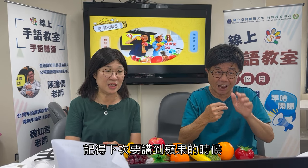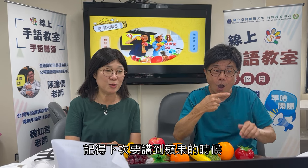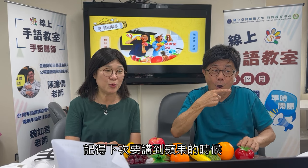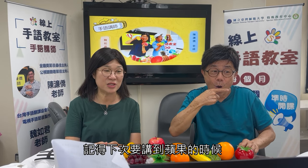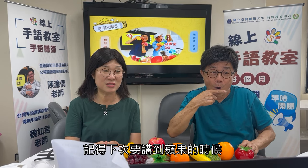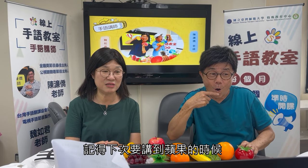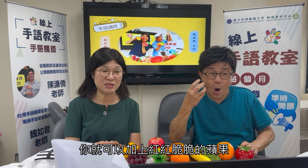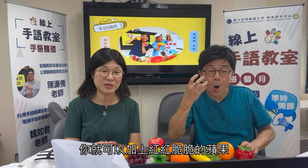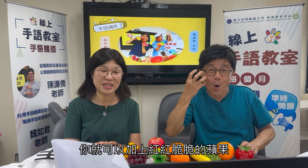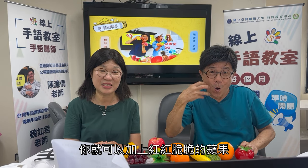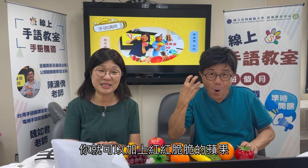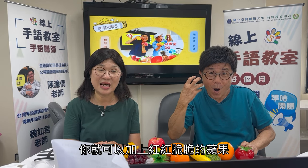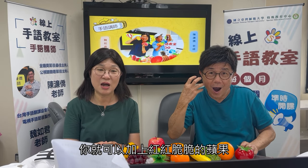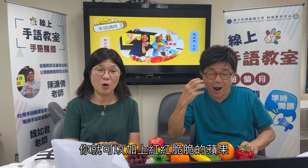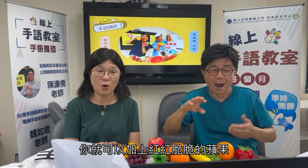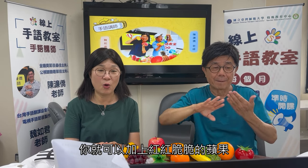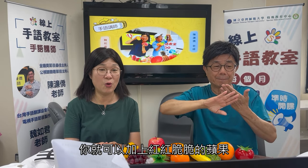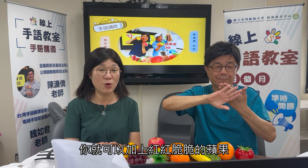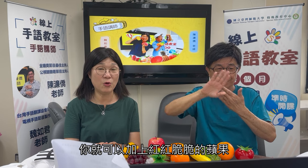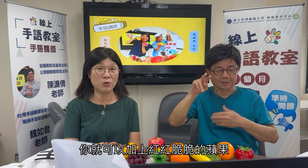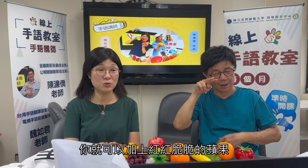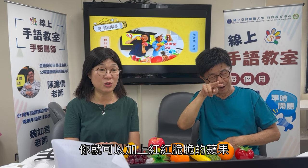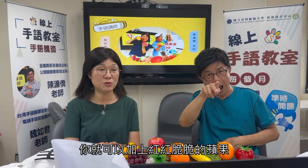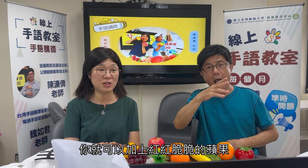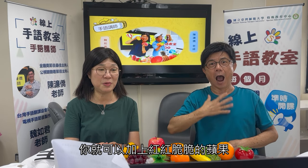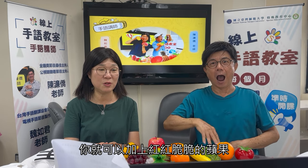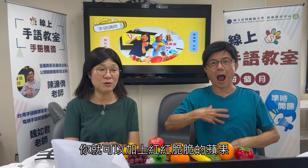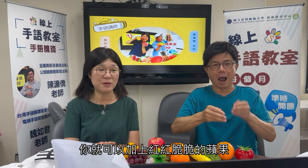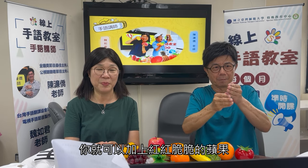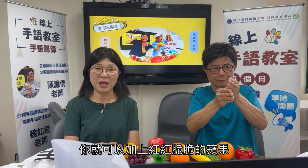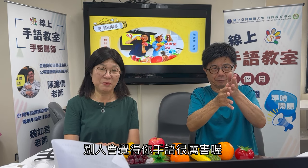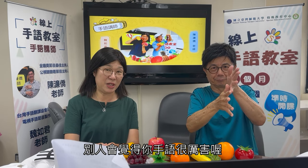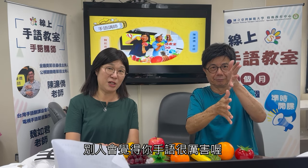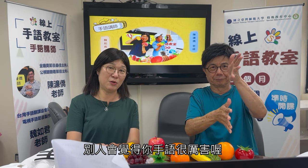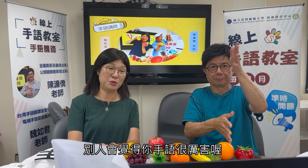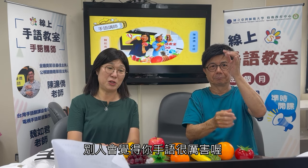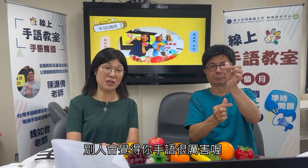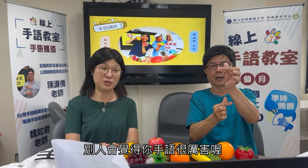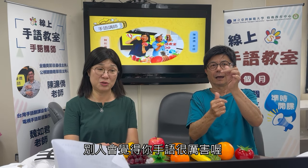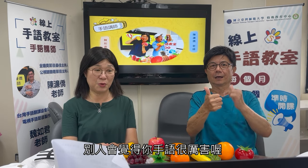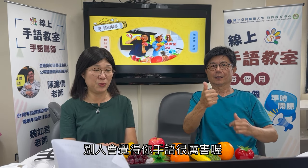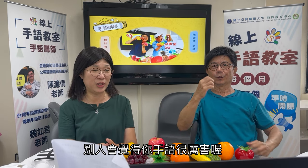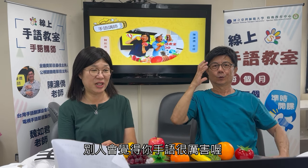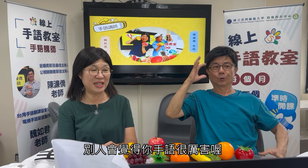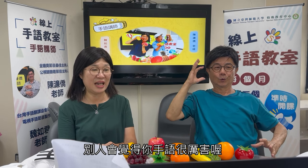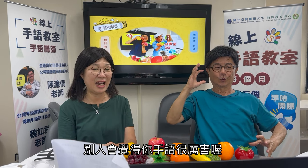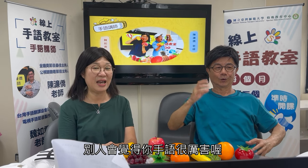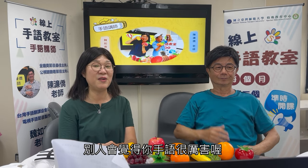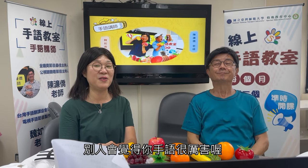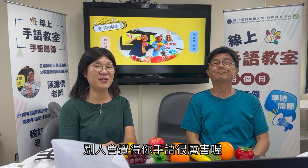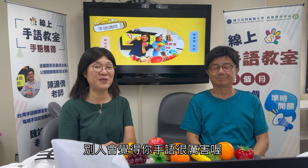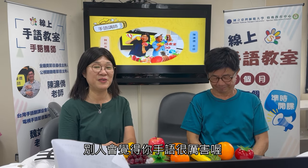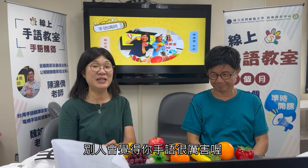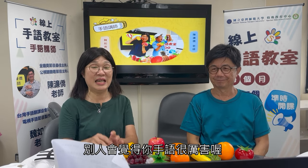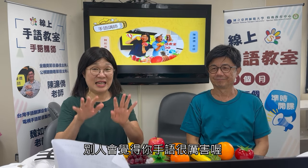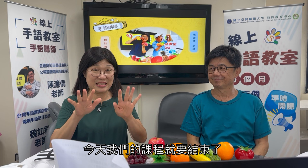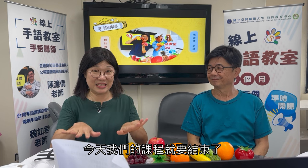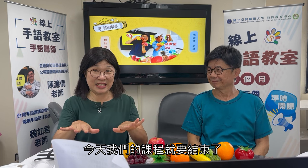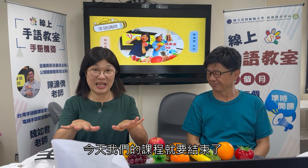果的时候，你就可以加上红红脆脆的苹果，别人会觉得你手语很厉害哦。今天